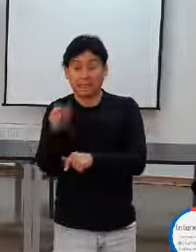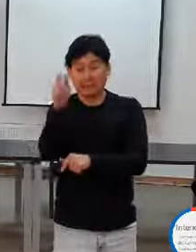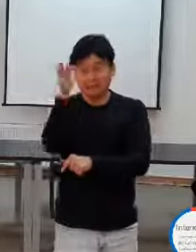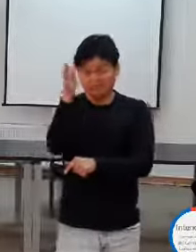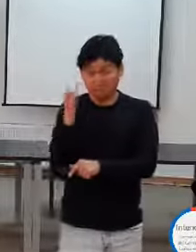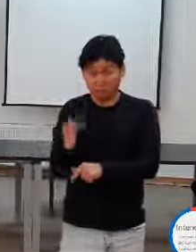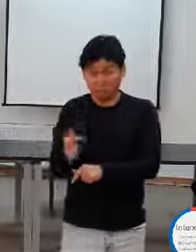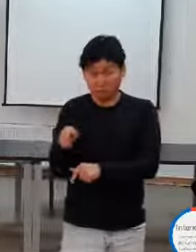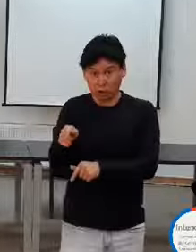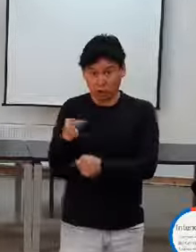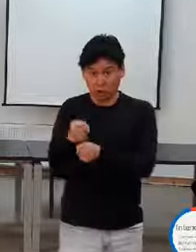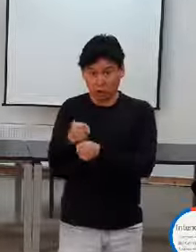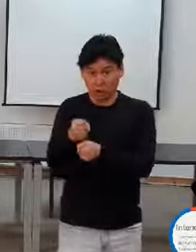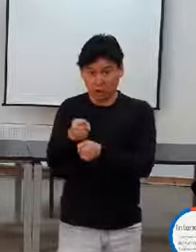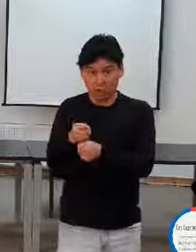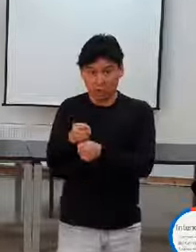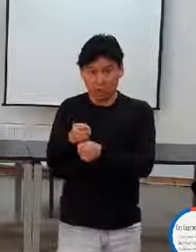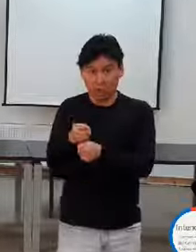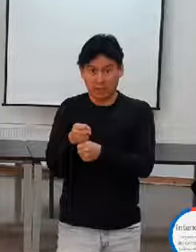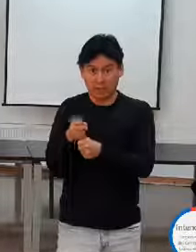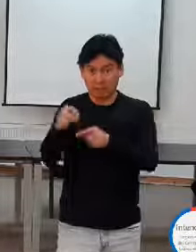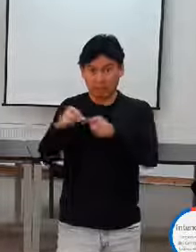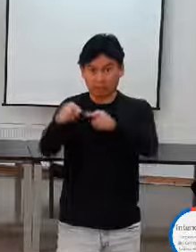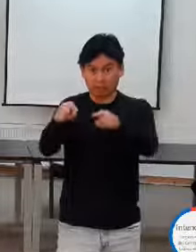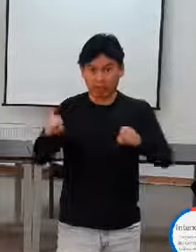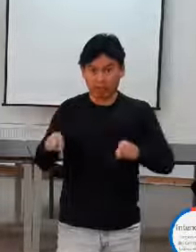funcionario estaba en el radio